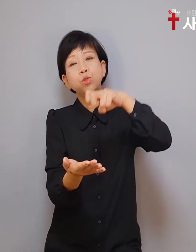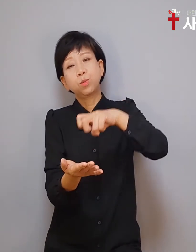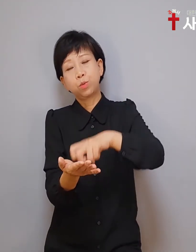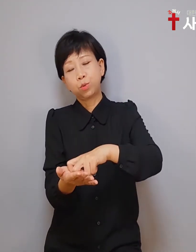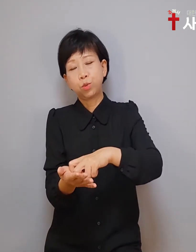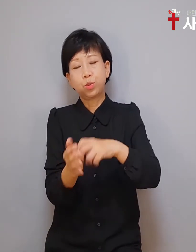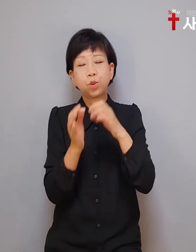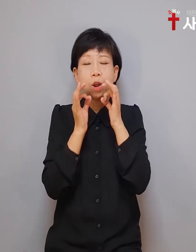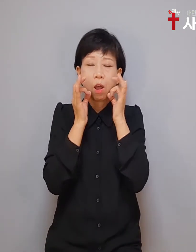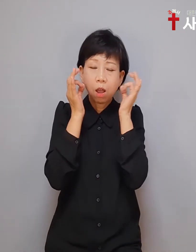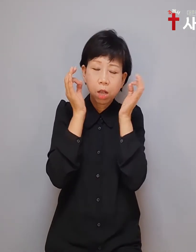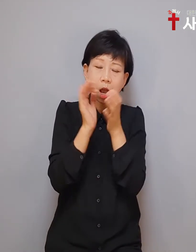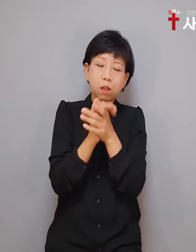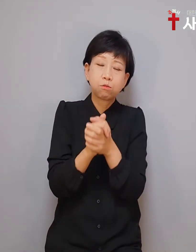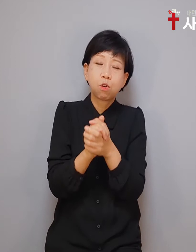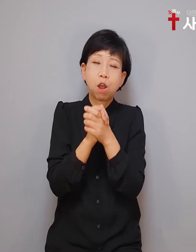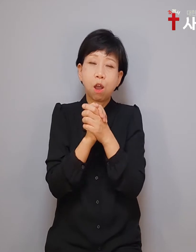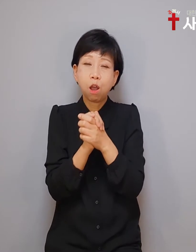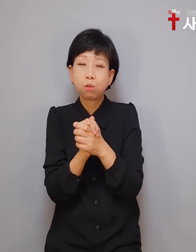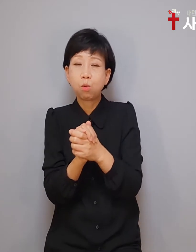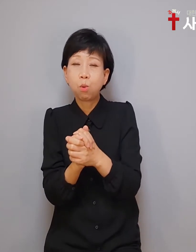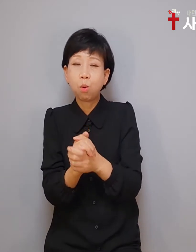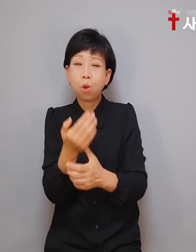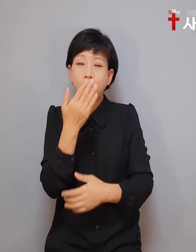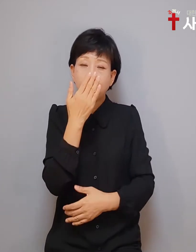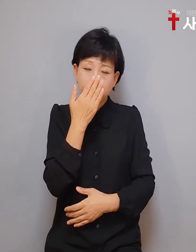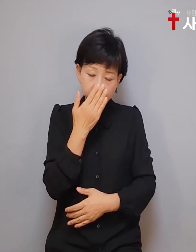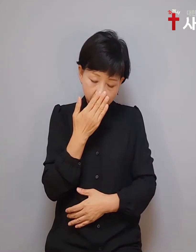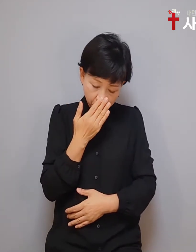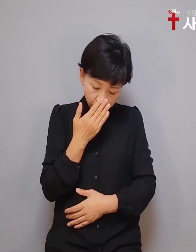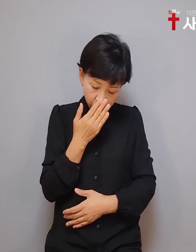무릎 꿇어 간구하고